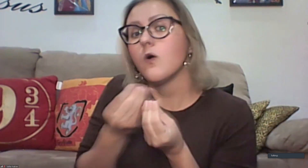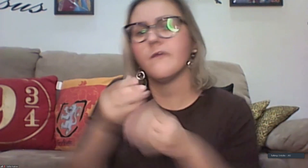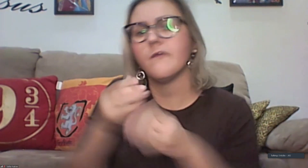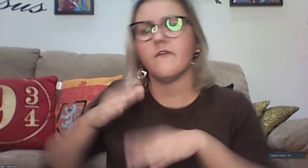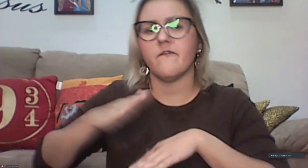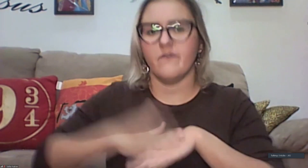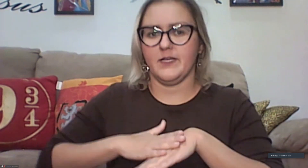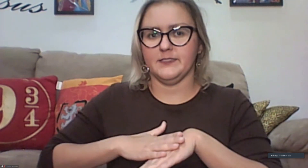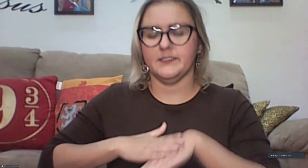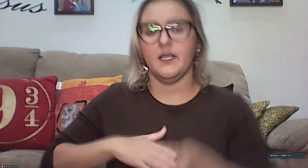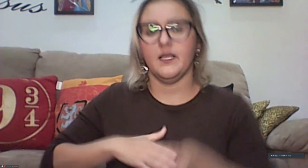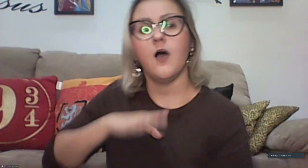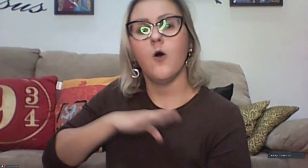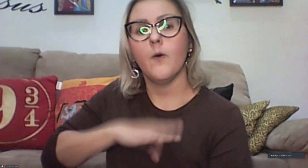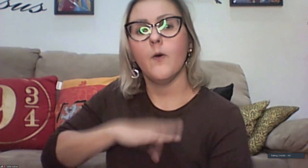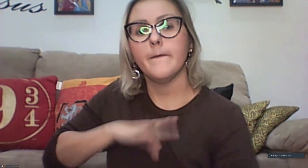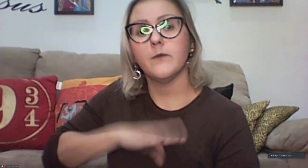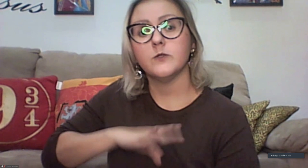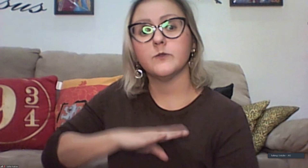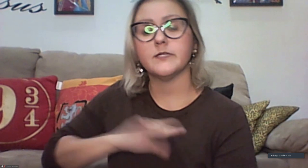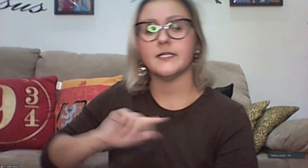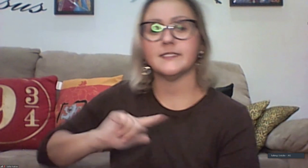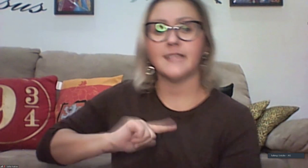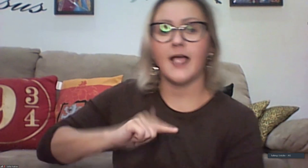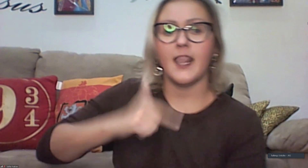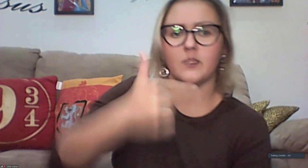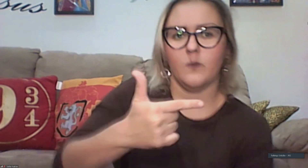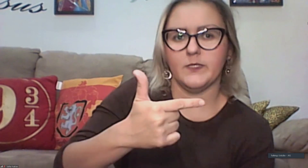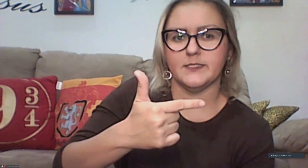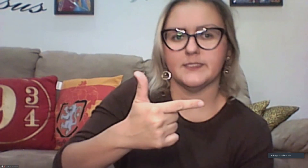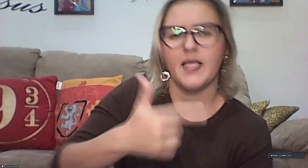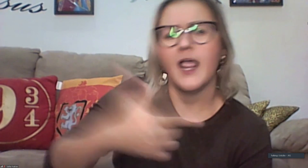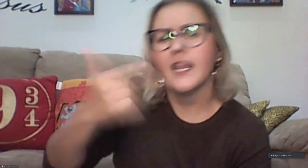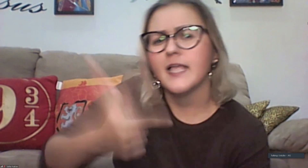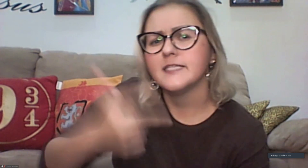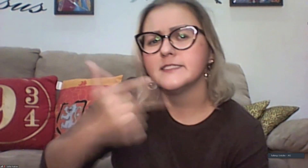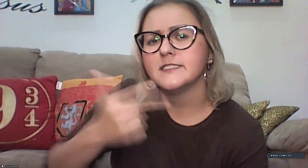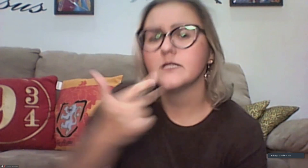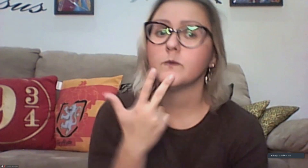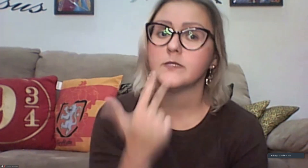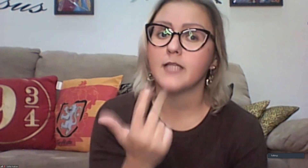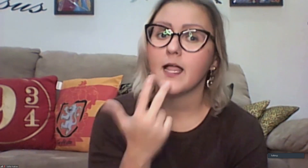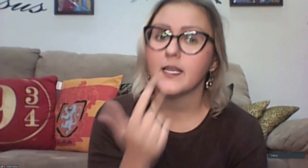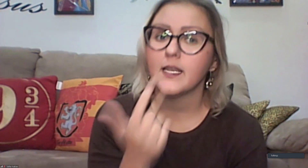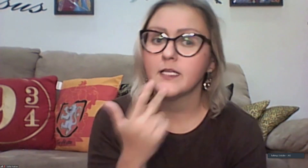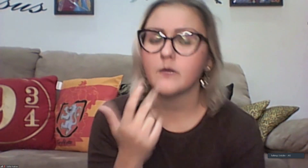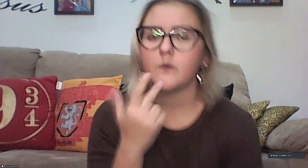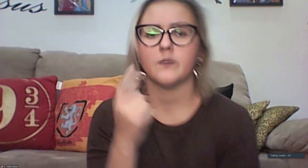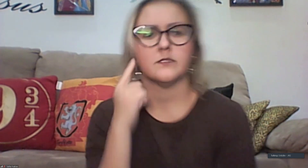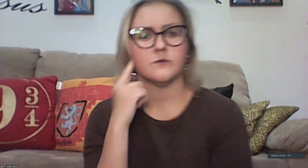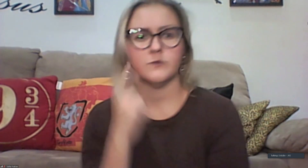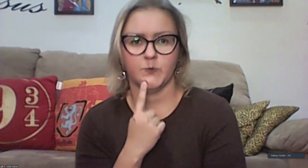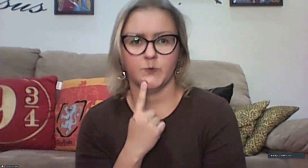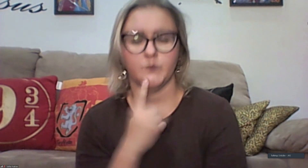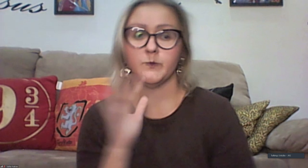essa escrita da língua portuguesa, porque a língua portuguesa é a segunda língua para o surdo. Então,